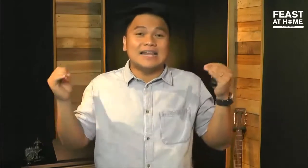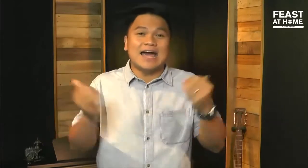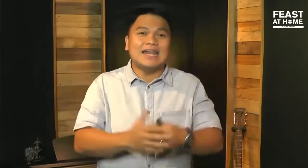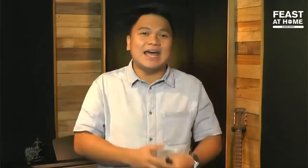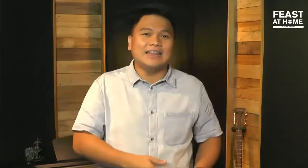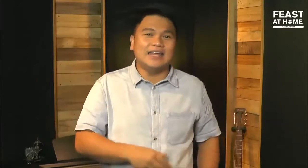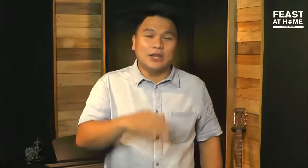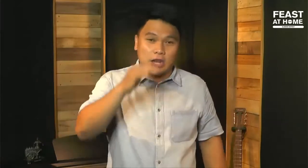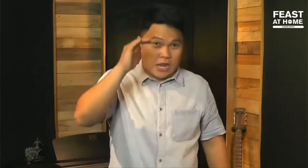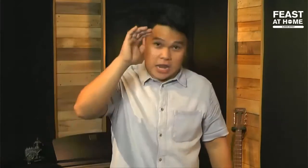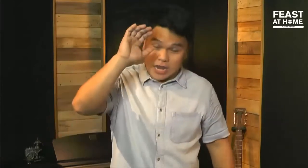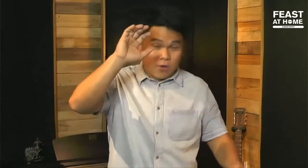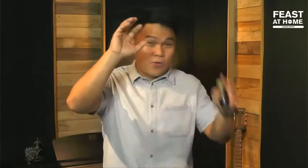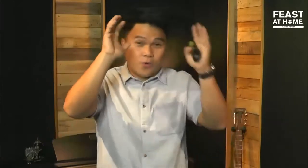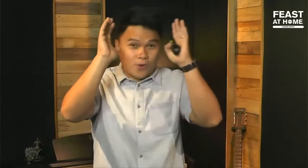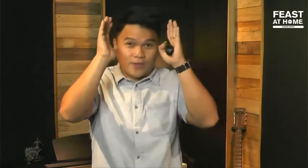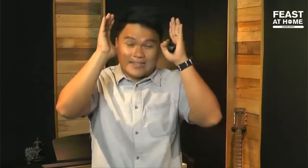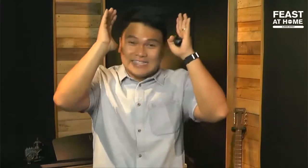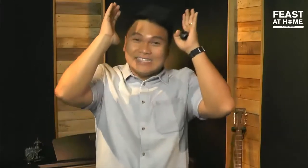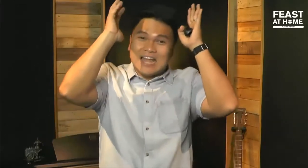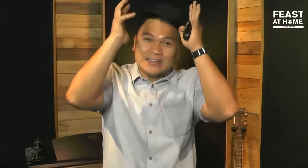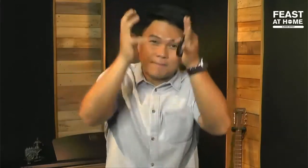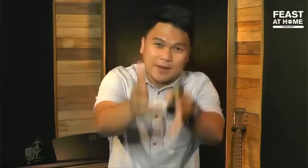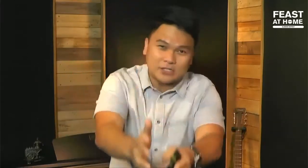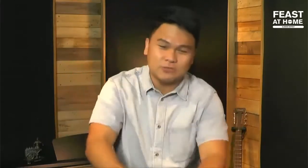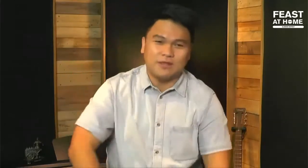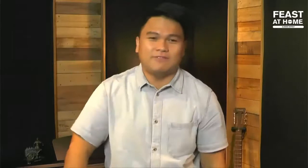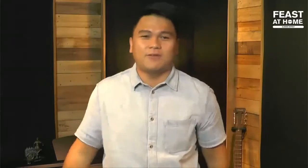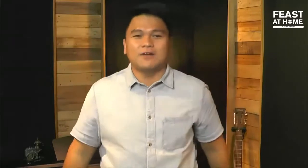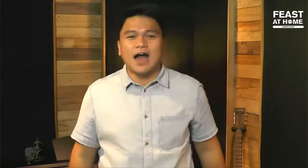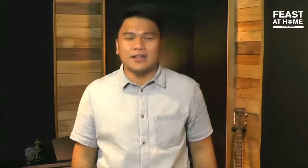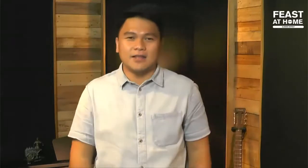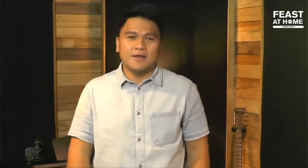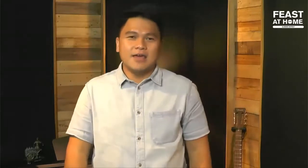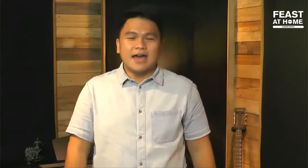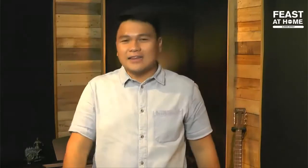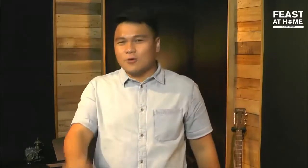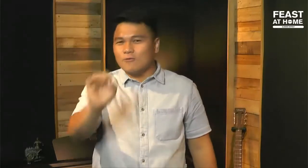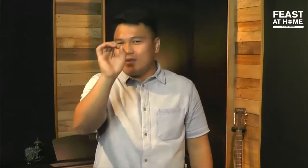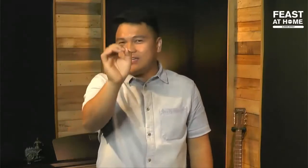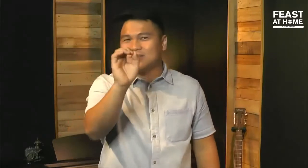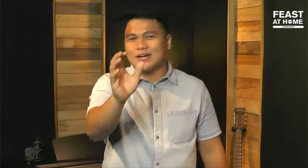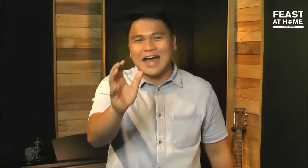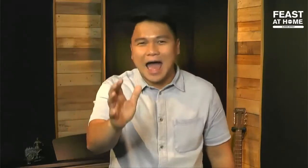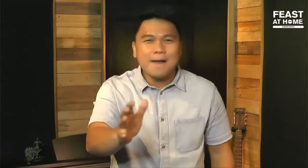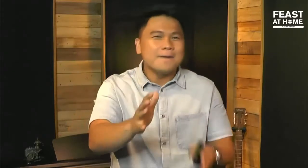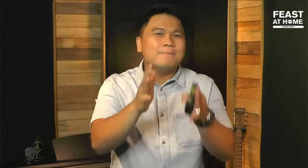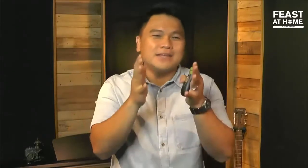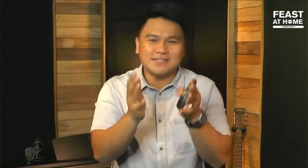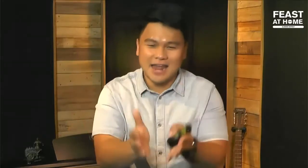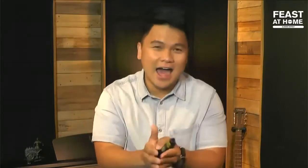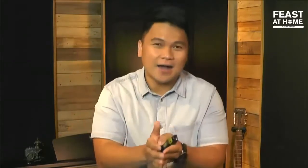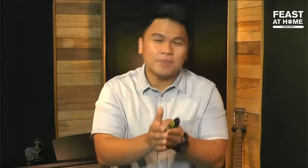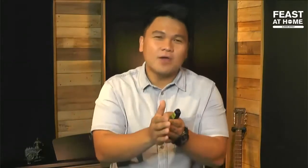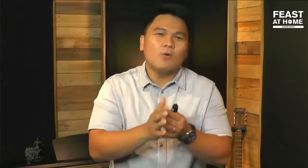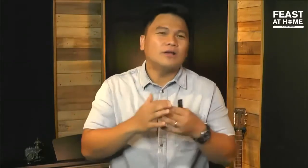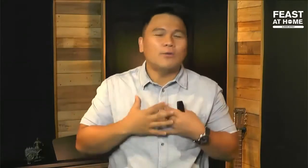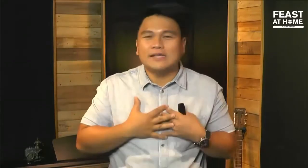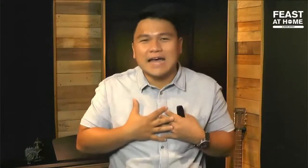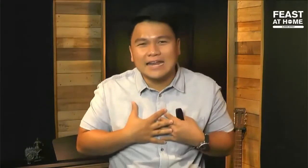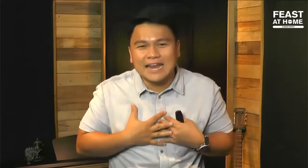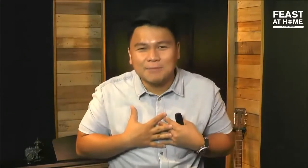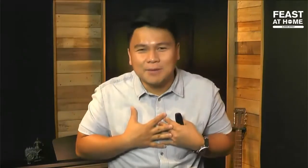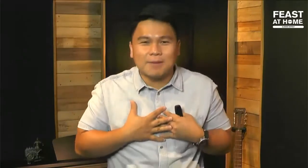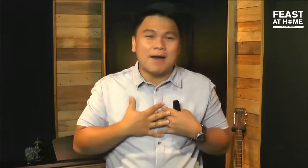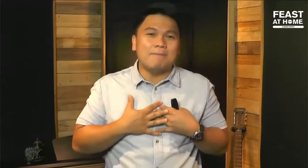sa kasalanan natin. No, no, no. It's not a punishment from God. At kung feaster ka, please lang, wag na